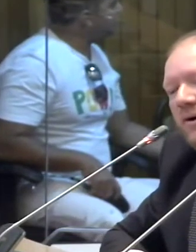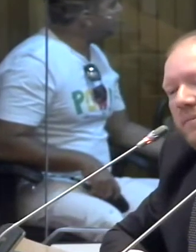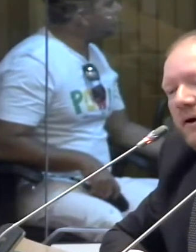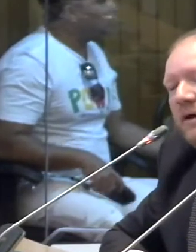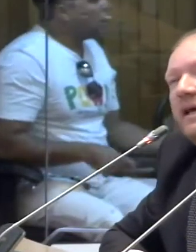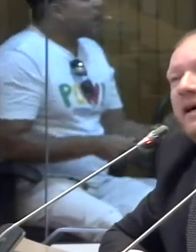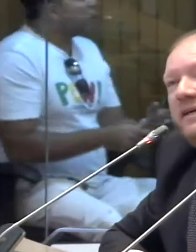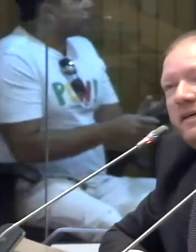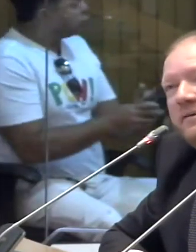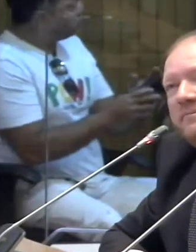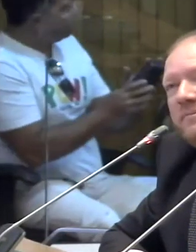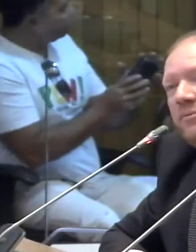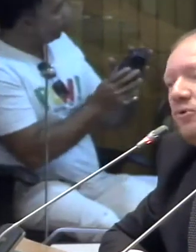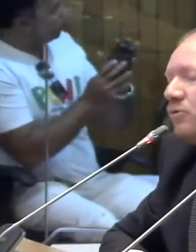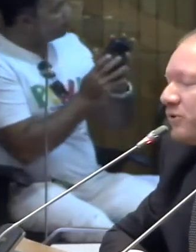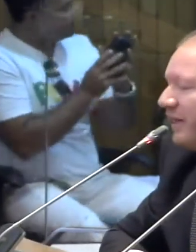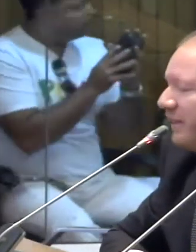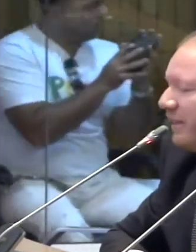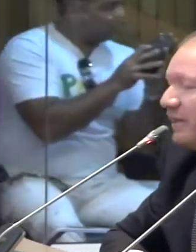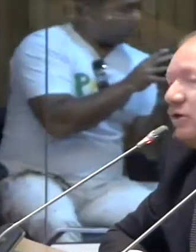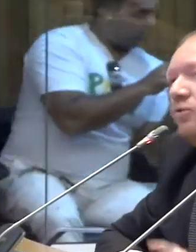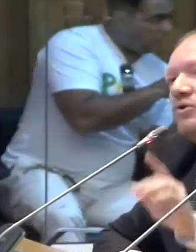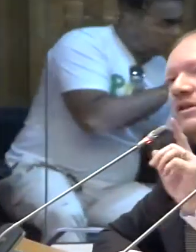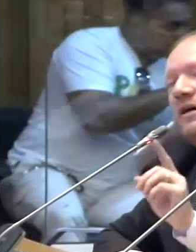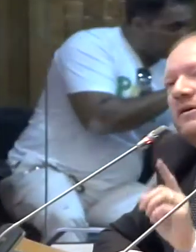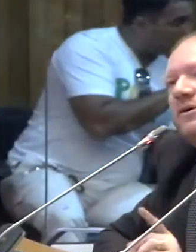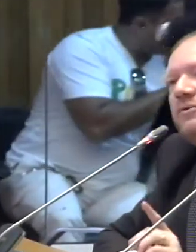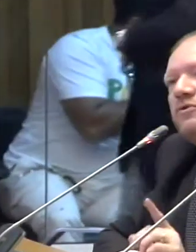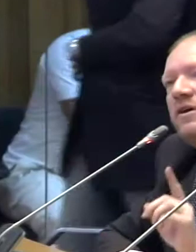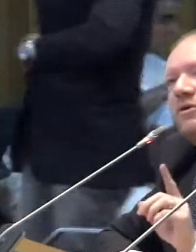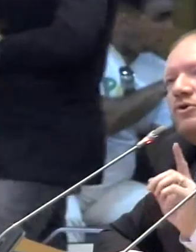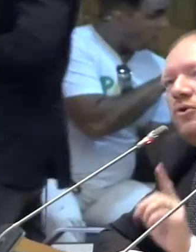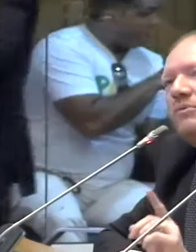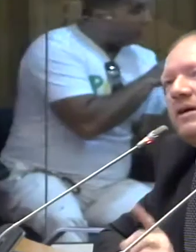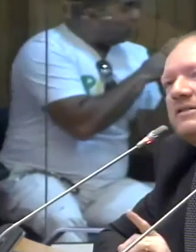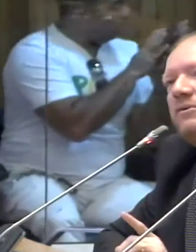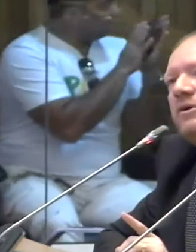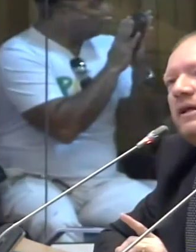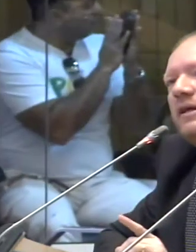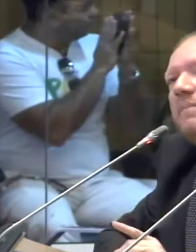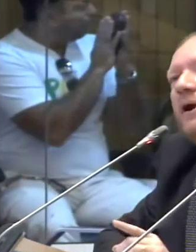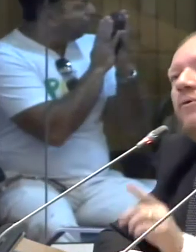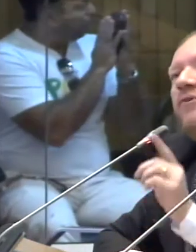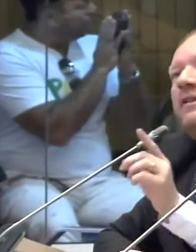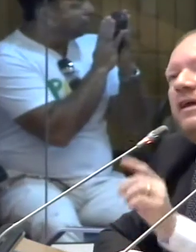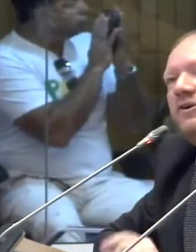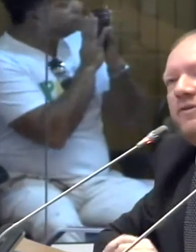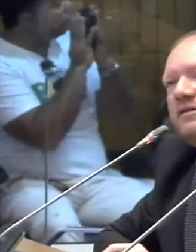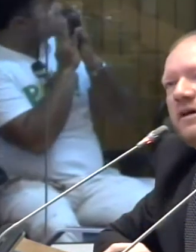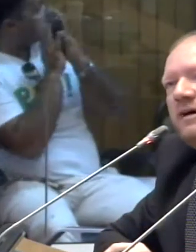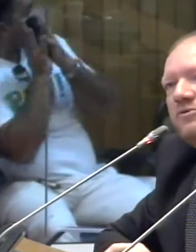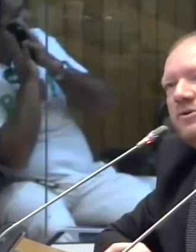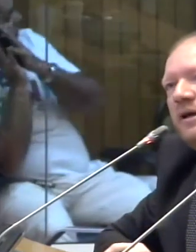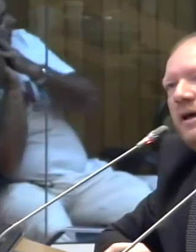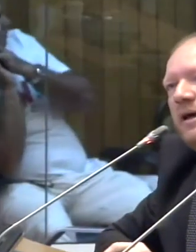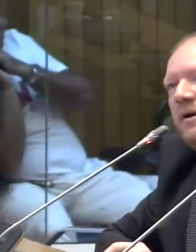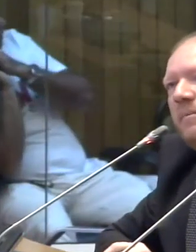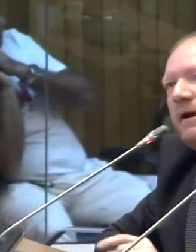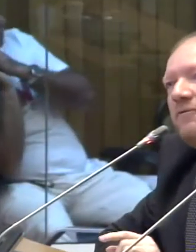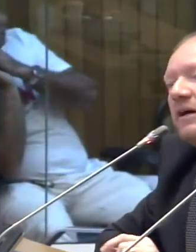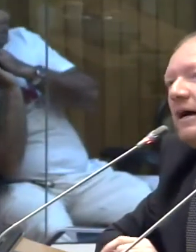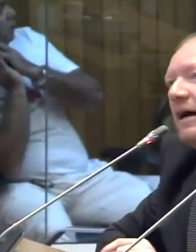para a oligarquia, para o Grupo Sarney, que usa os veículos de comunicação que detém para ofender